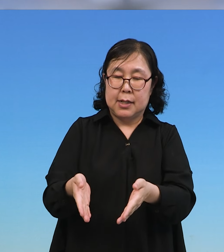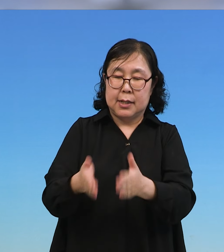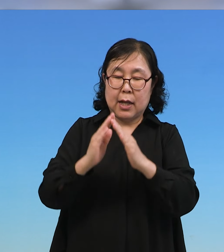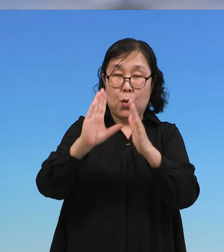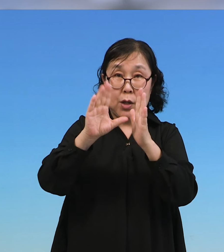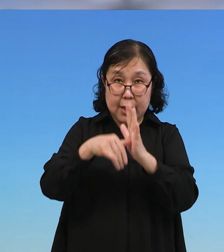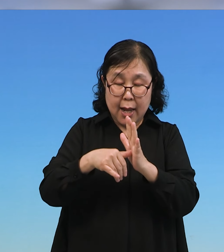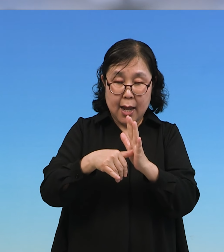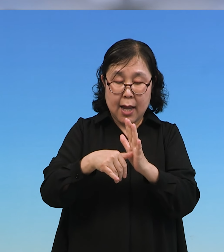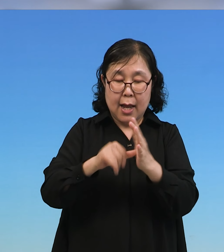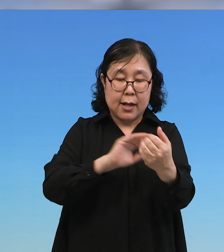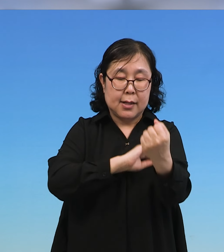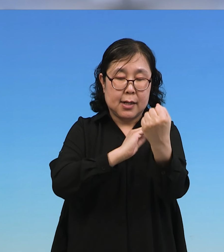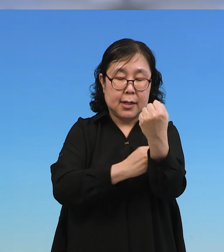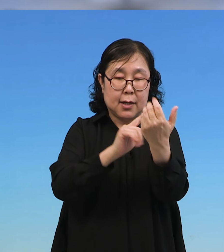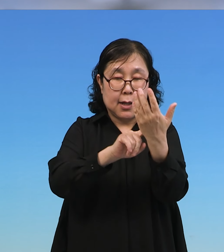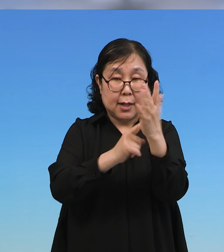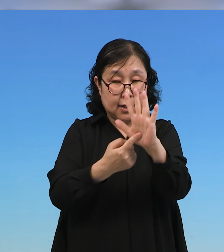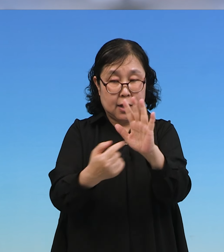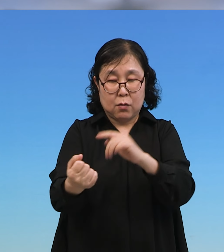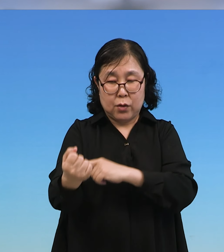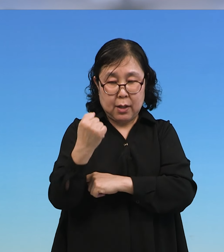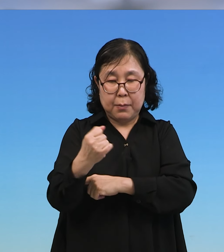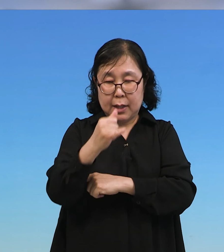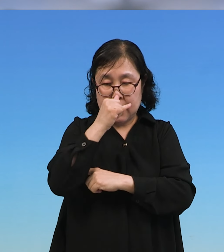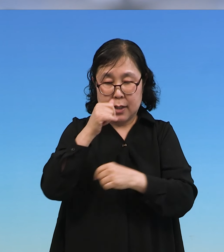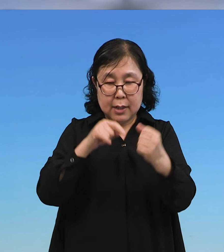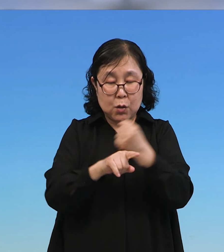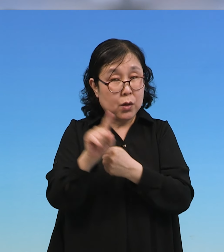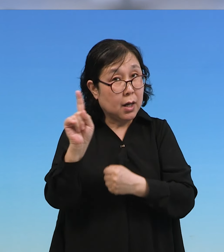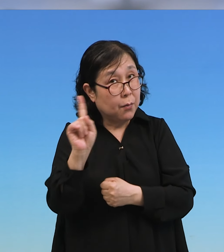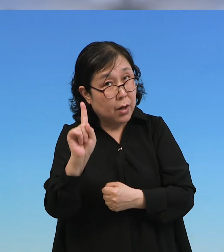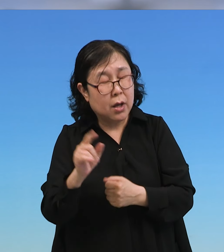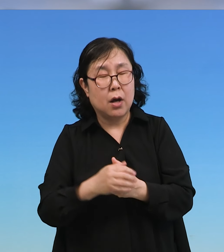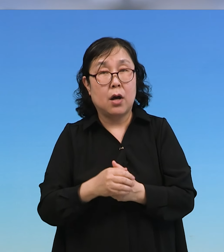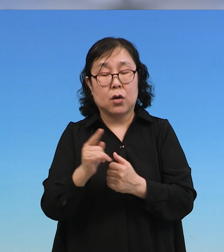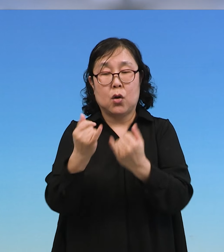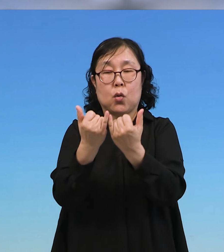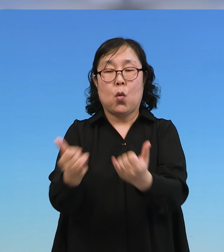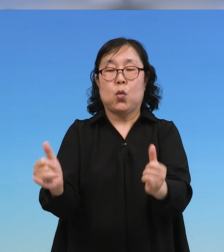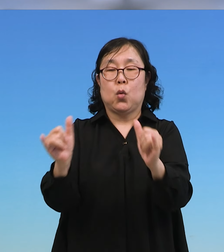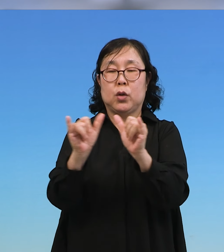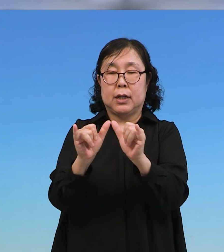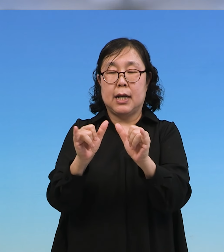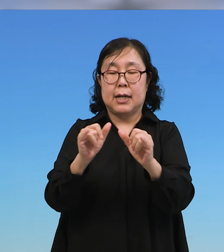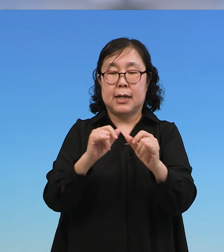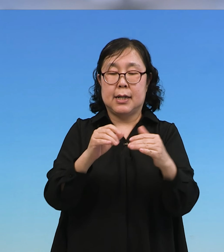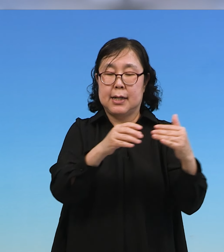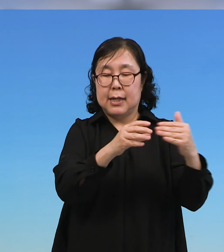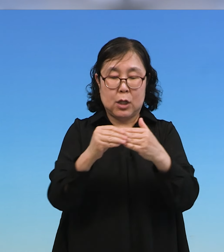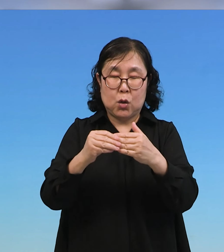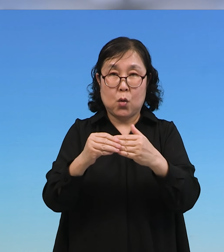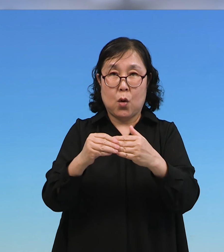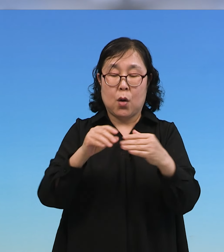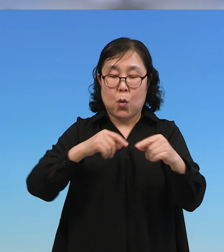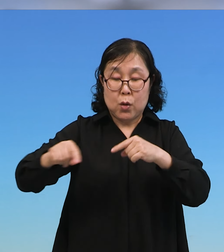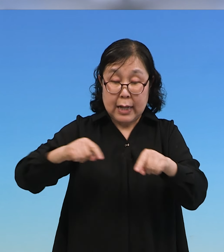능력이 나타납니까? 왜 거기에서 힘이 있습니까? 그 공동체를 이끄는 지도자